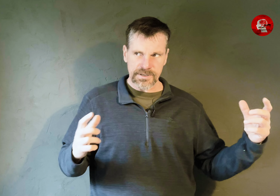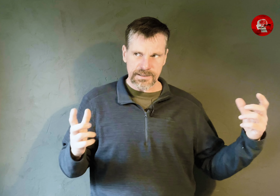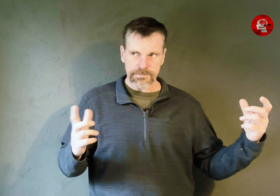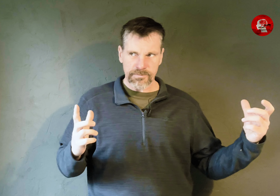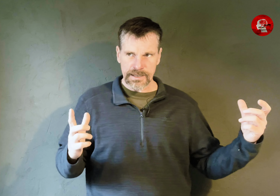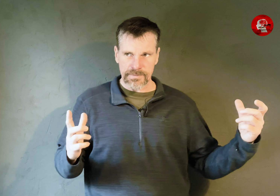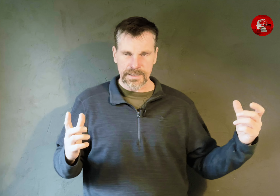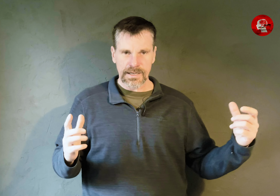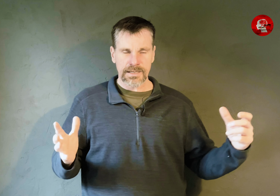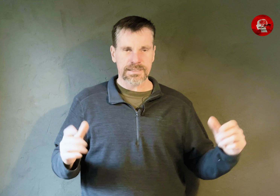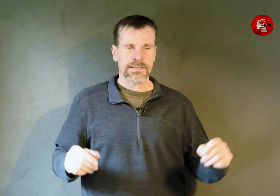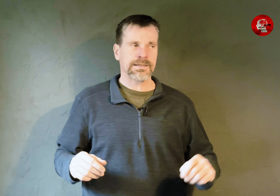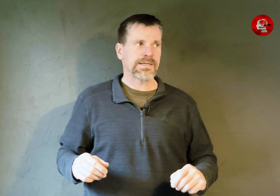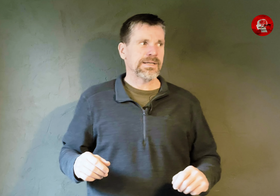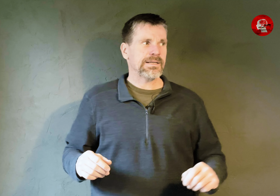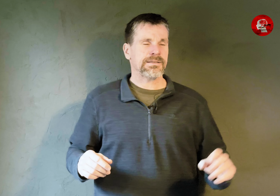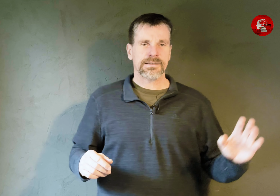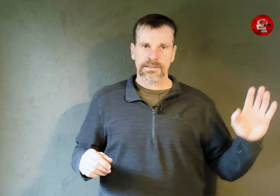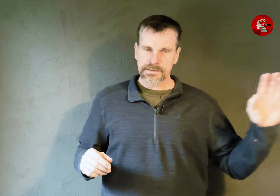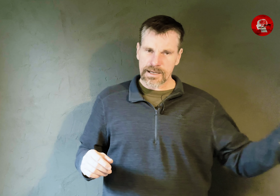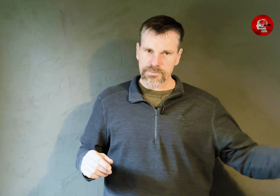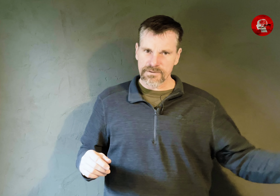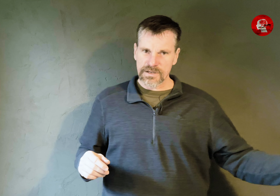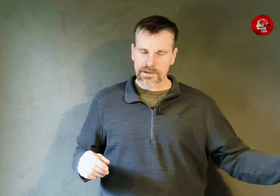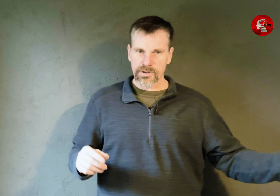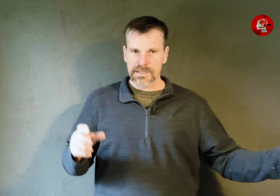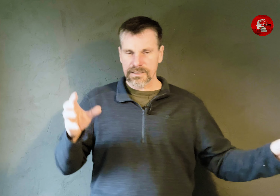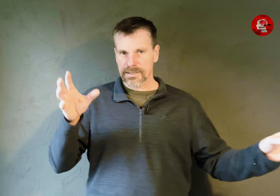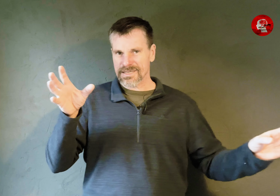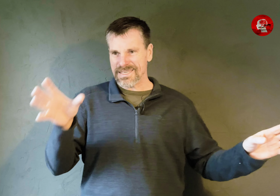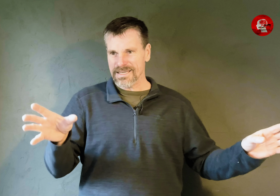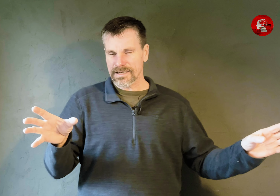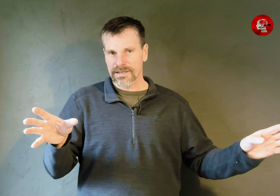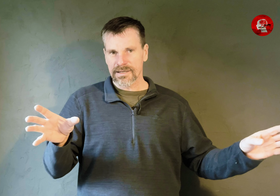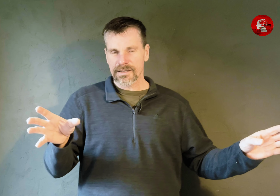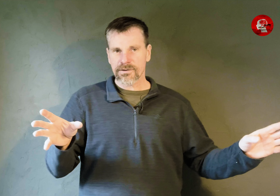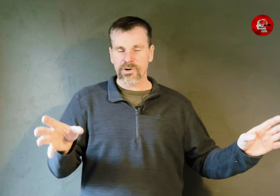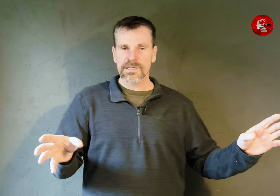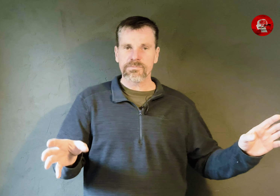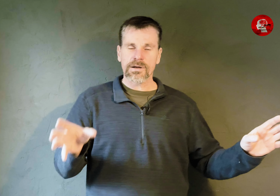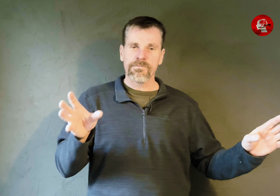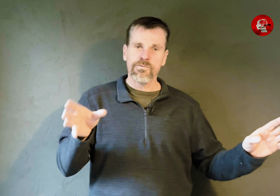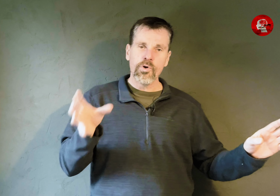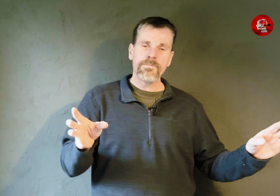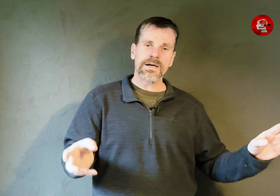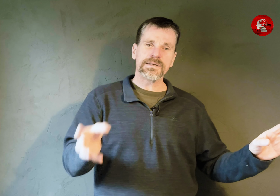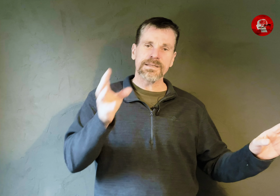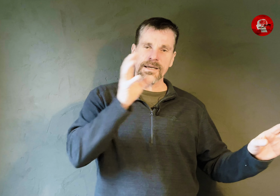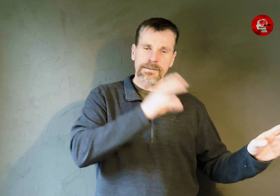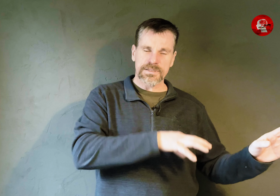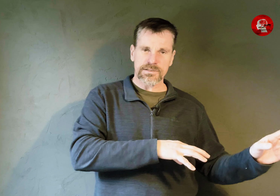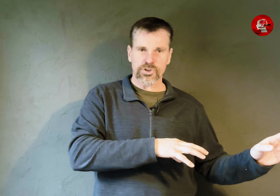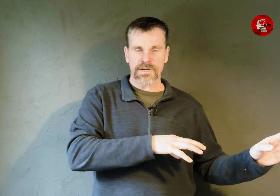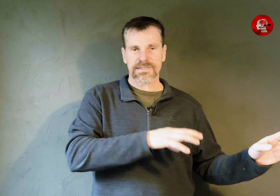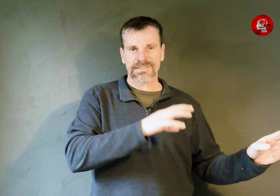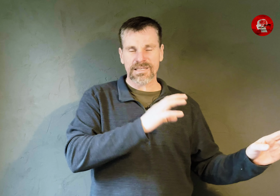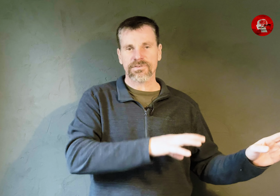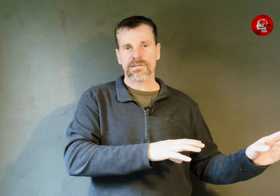haben ja das problem alles klar da hat man den fehler korrigiert hier korrigiert man obwohl man die ergebnisse aus der schweiz definitiv